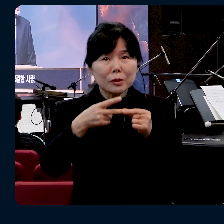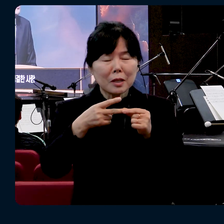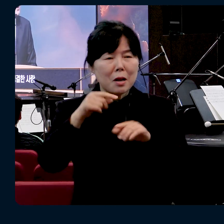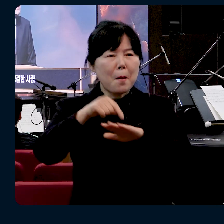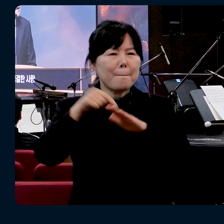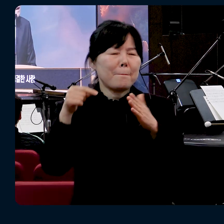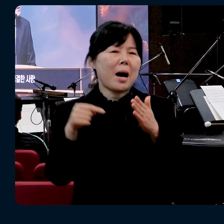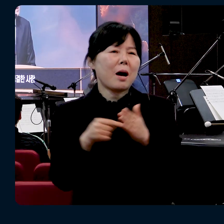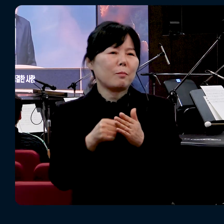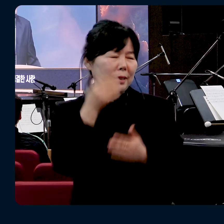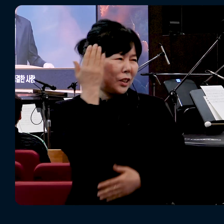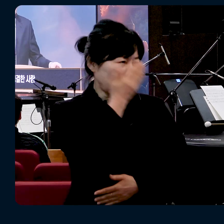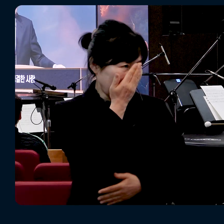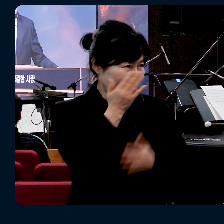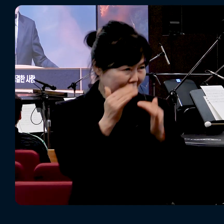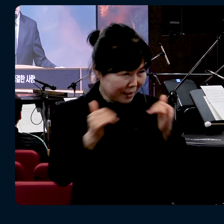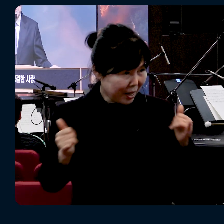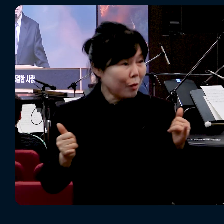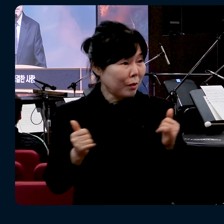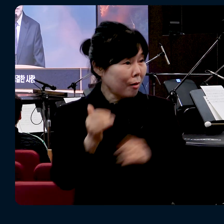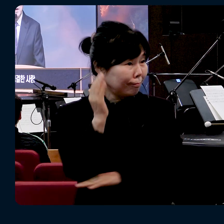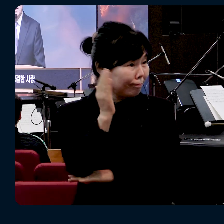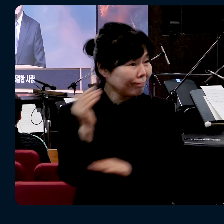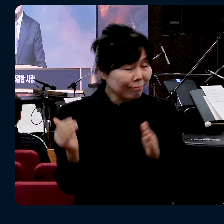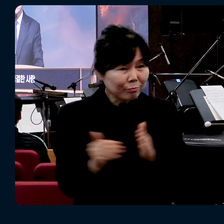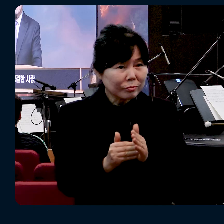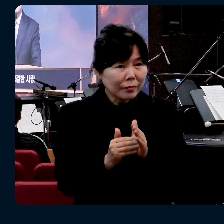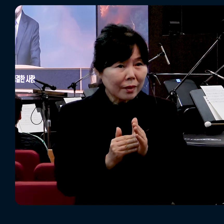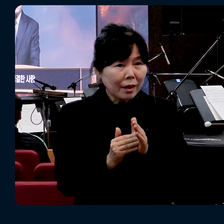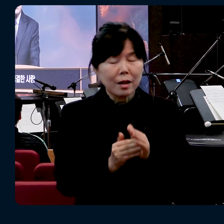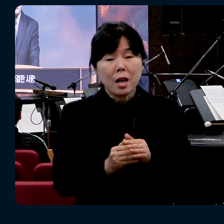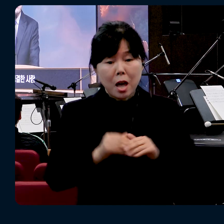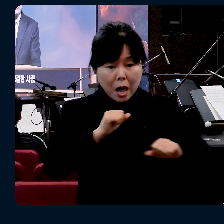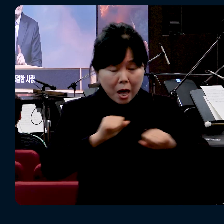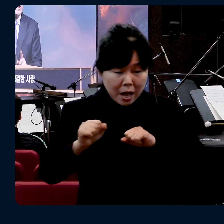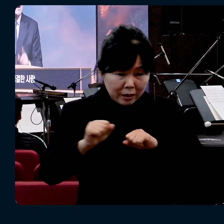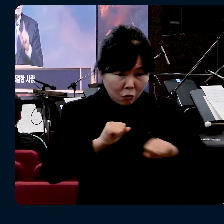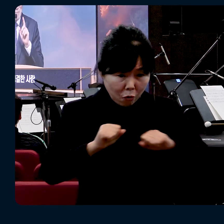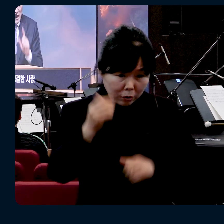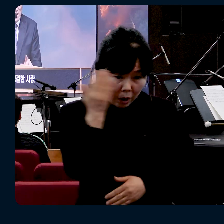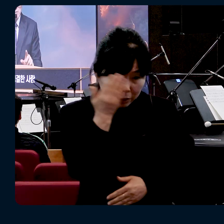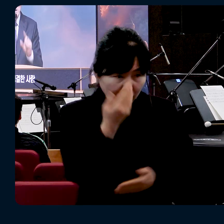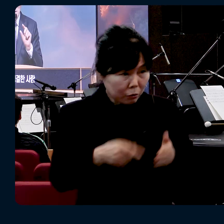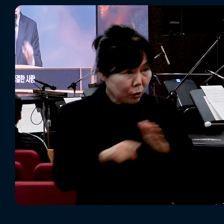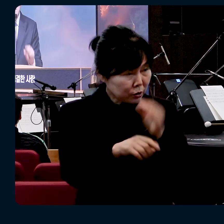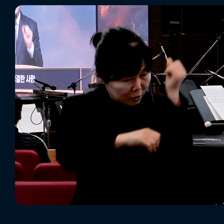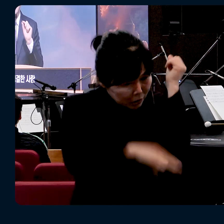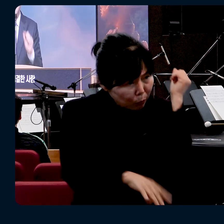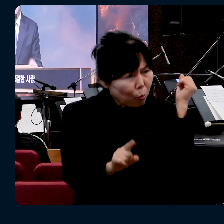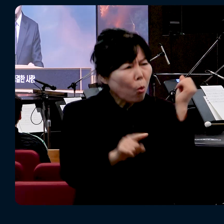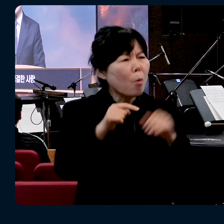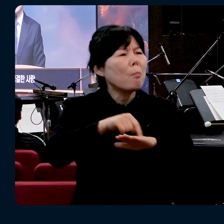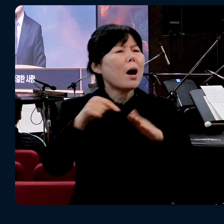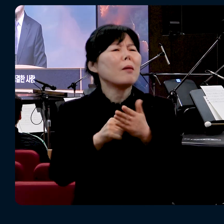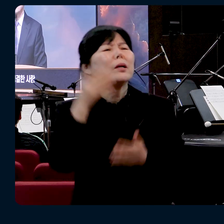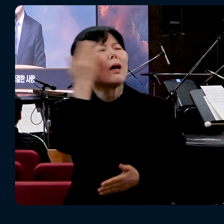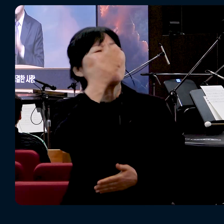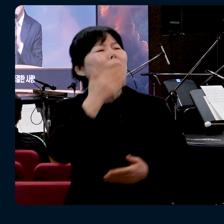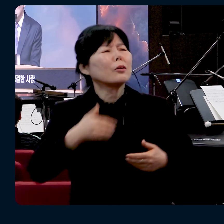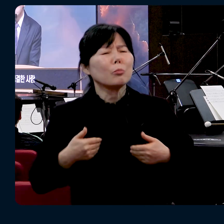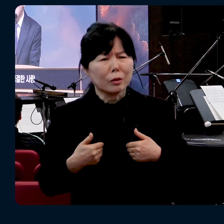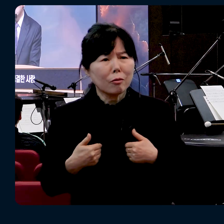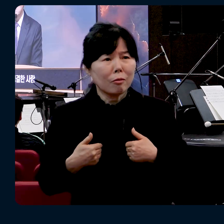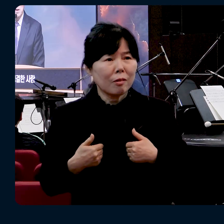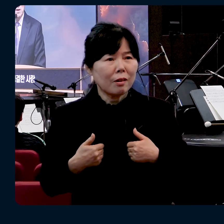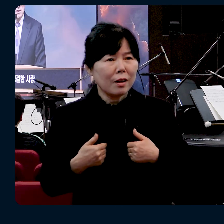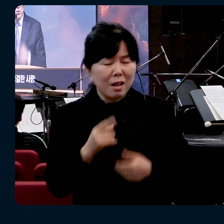마음이 청결한 사람을 살펴봤습니다. 행동이 깨끗하기 위해서는 무엇보다 마음이 깨끗해야 하니까